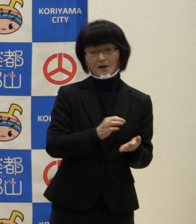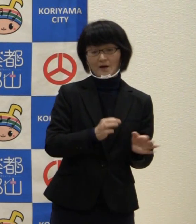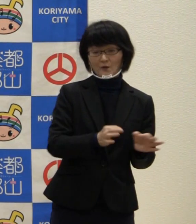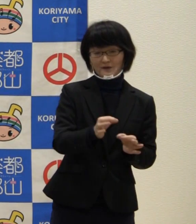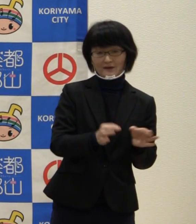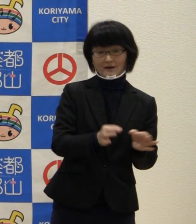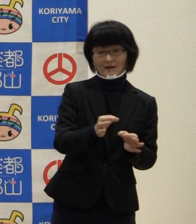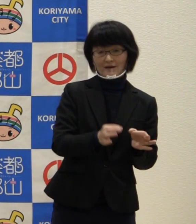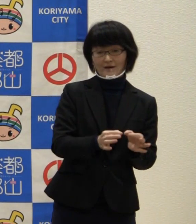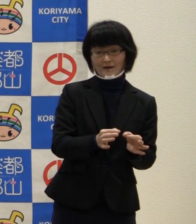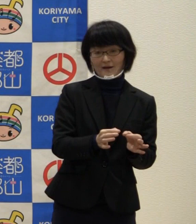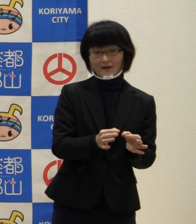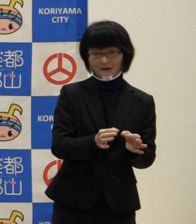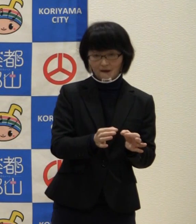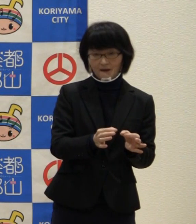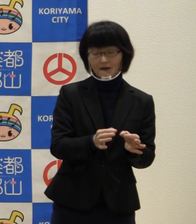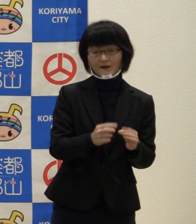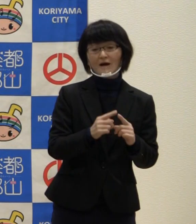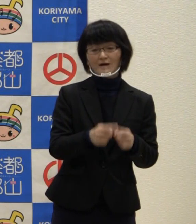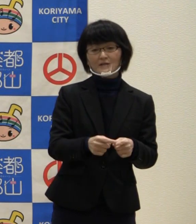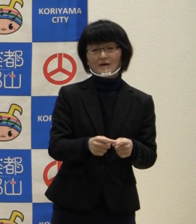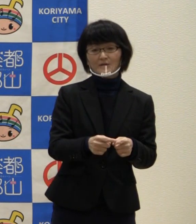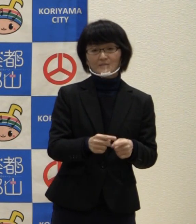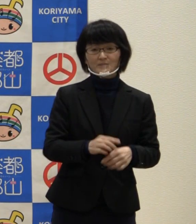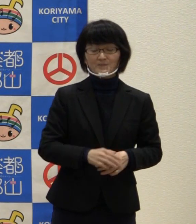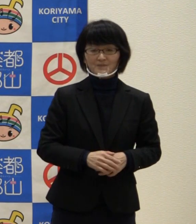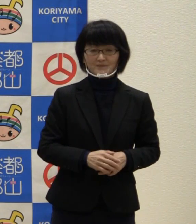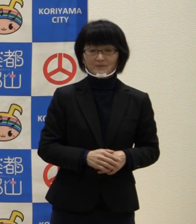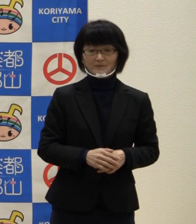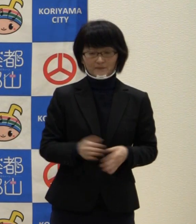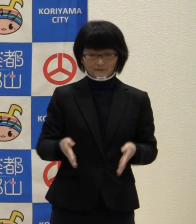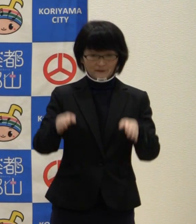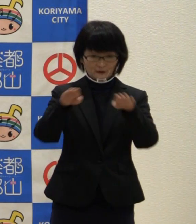あ、ケア、